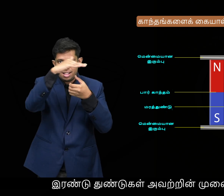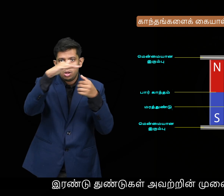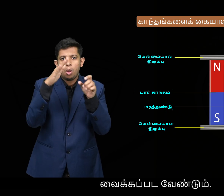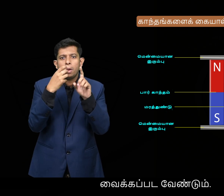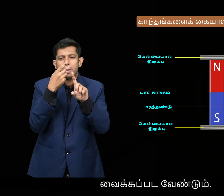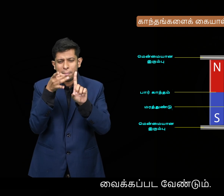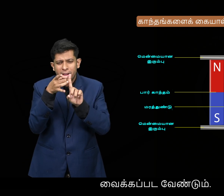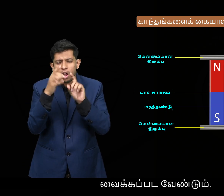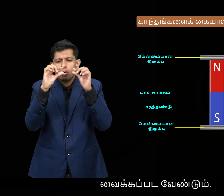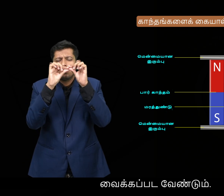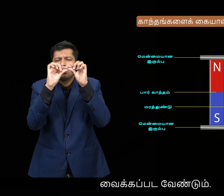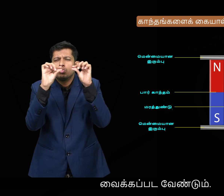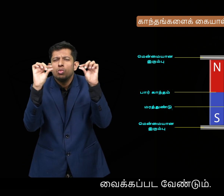முனைகளில் வைக்கப்பட வேண்டும்.